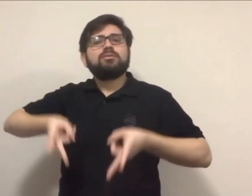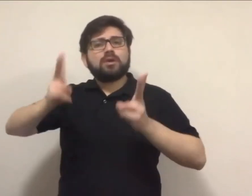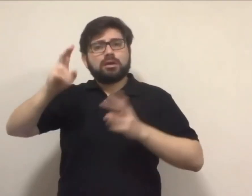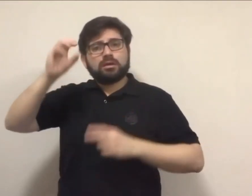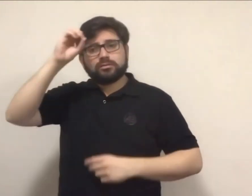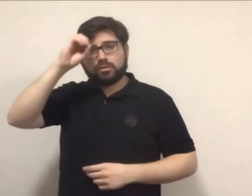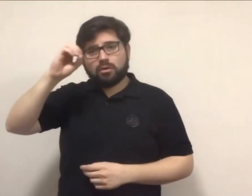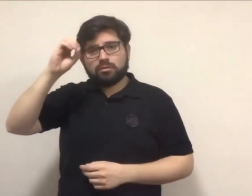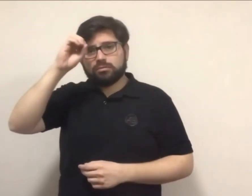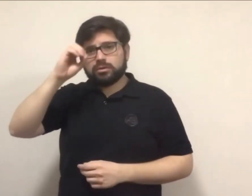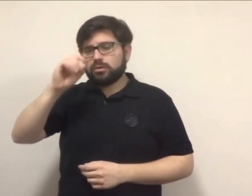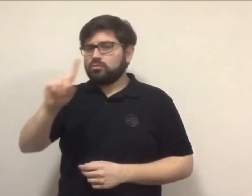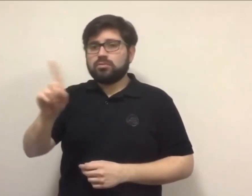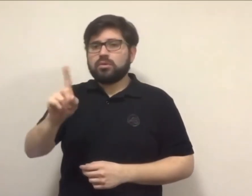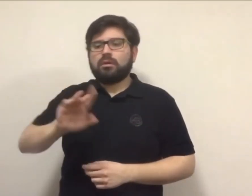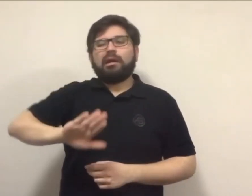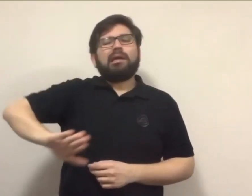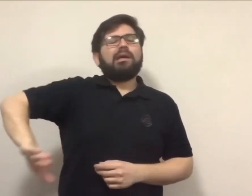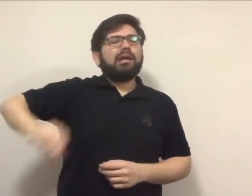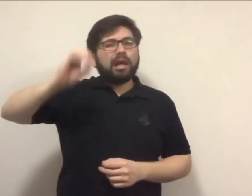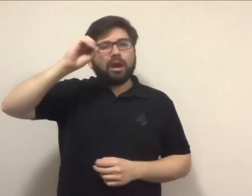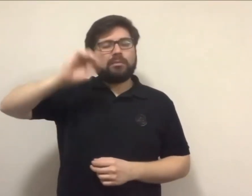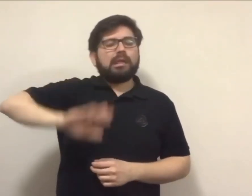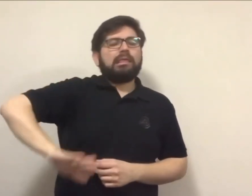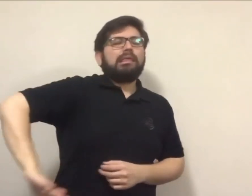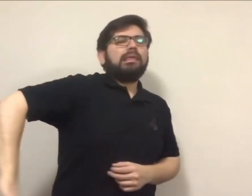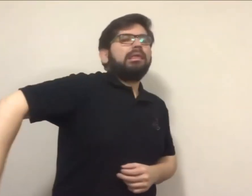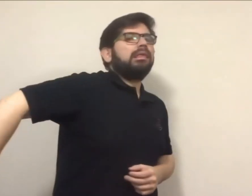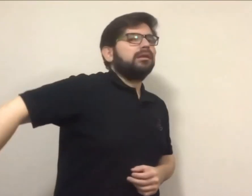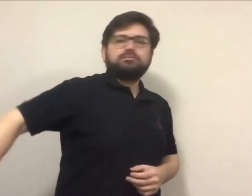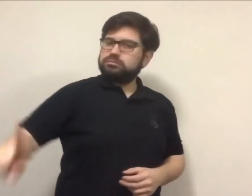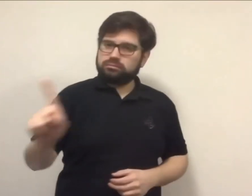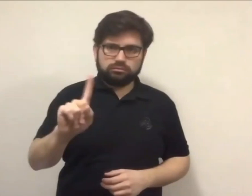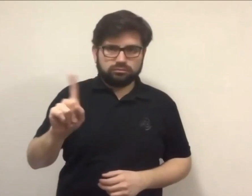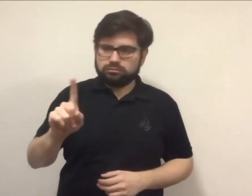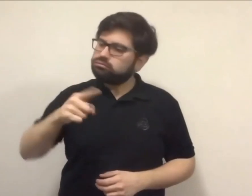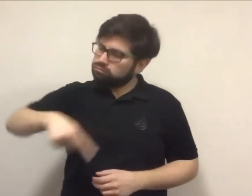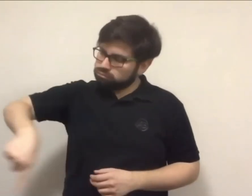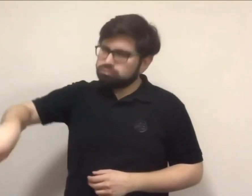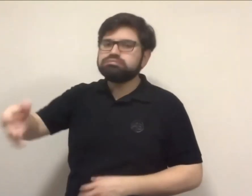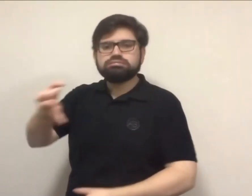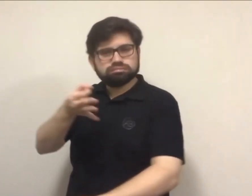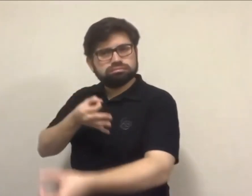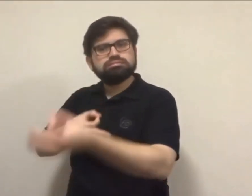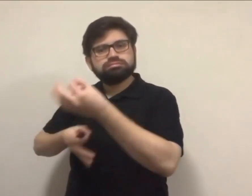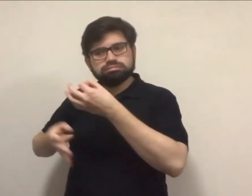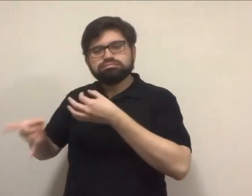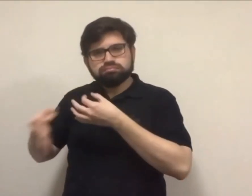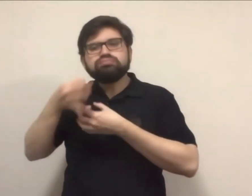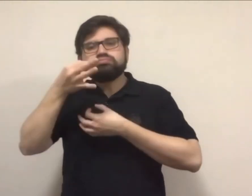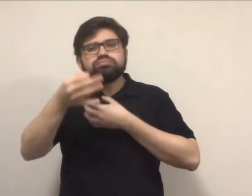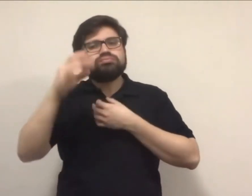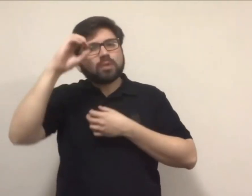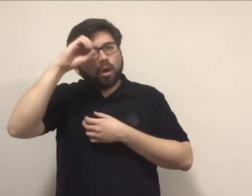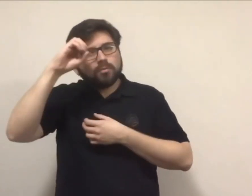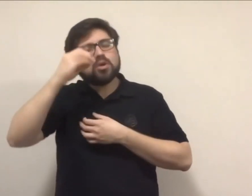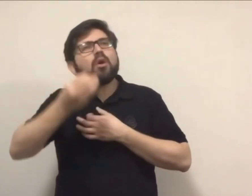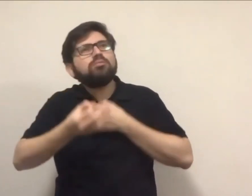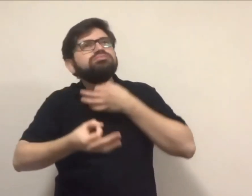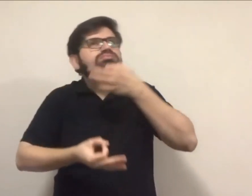importante que se respete el derecho a opinar. No pensar que porque son niños no pueden decir. También escuchar